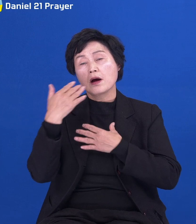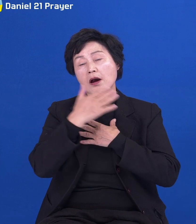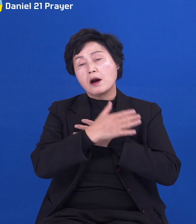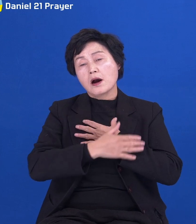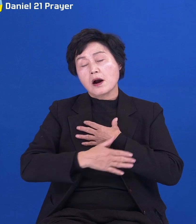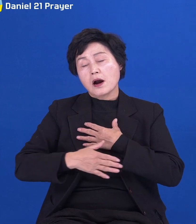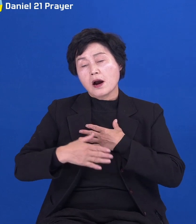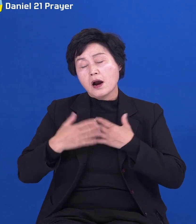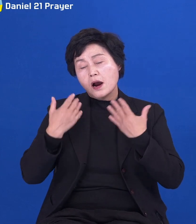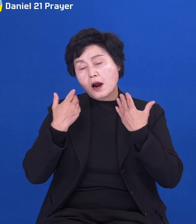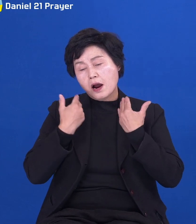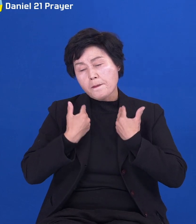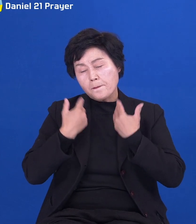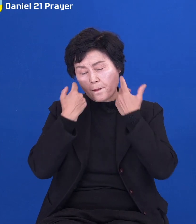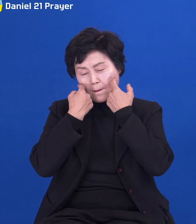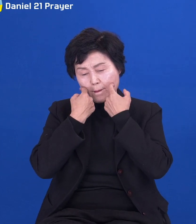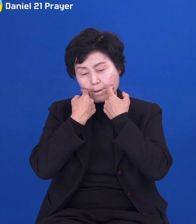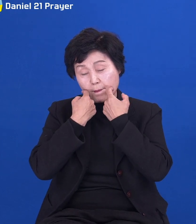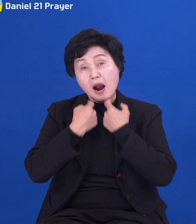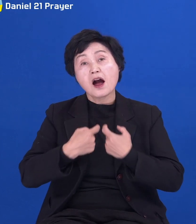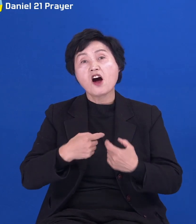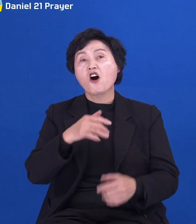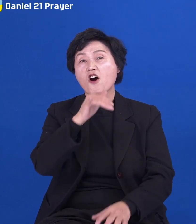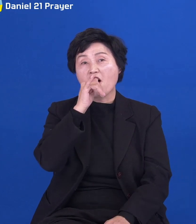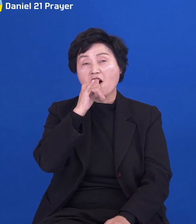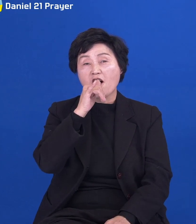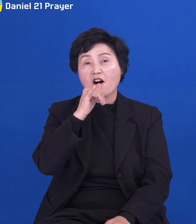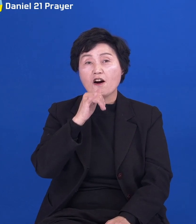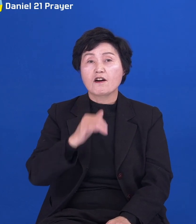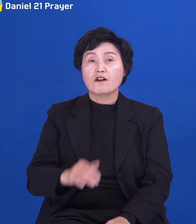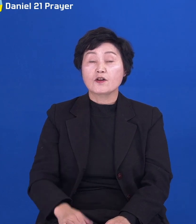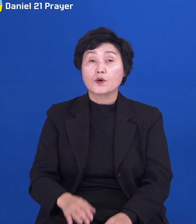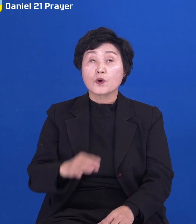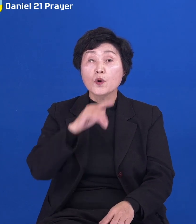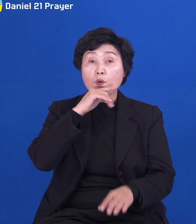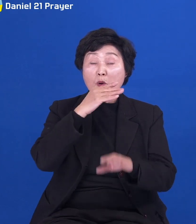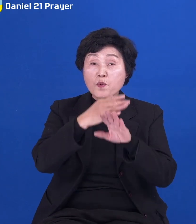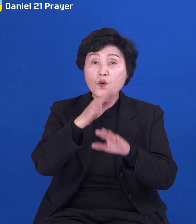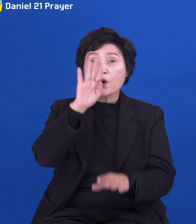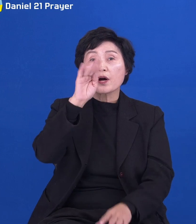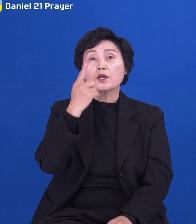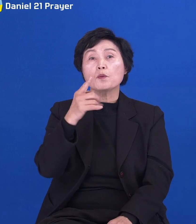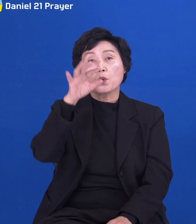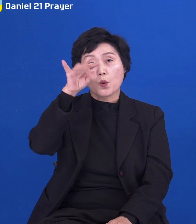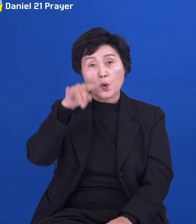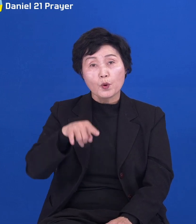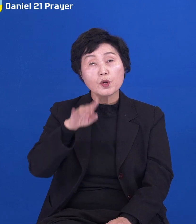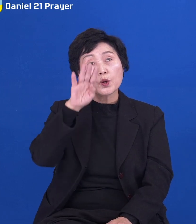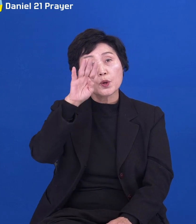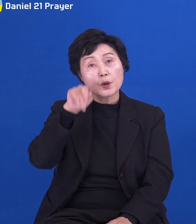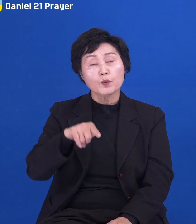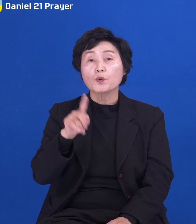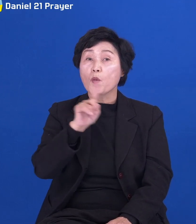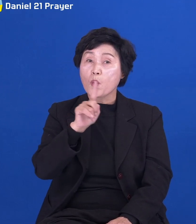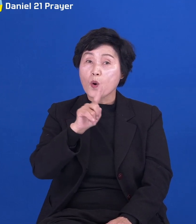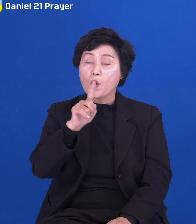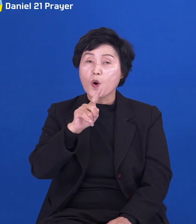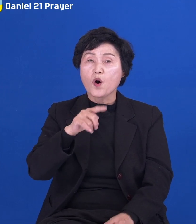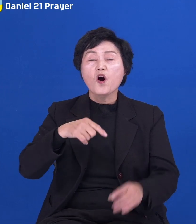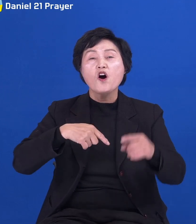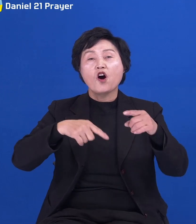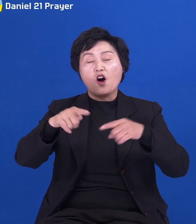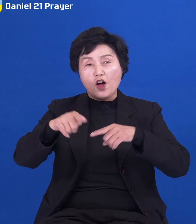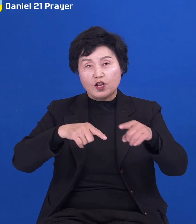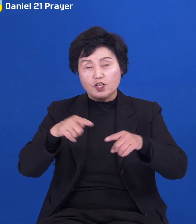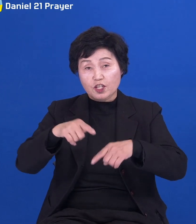거예요. 북한의 도보이부라고 하는 것은요 거의 90% 정도는 정치범 대상자들이라고 보시면 돼요.